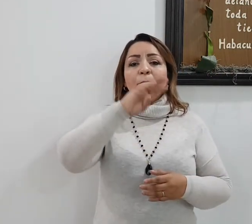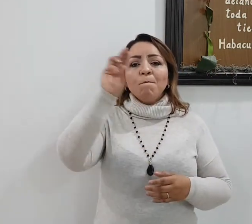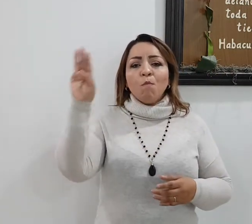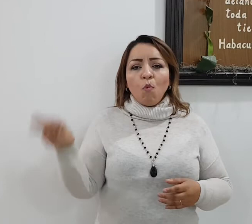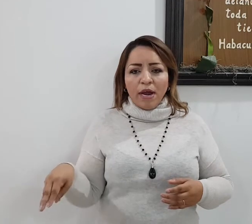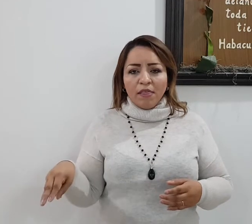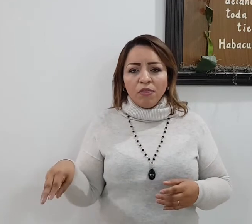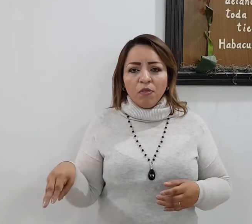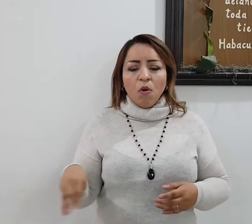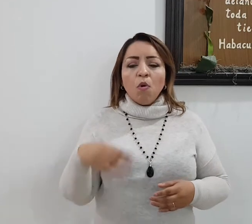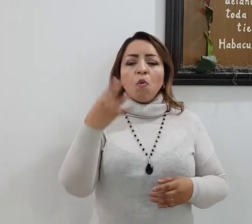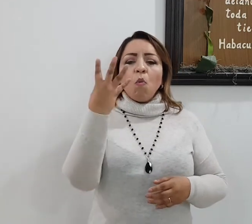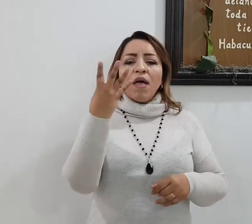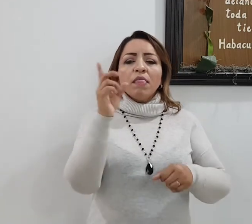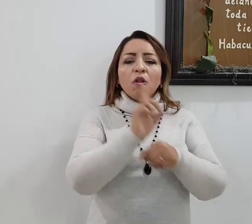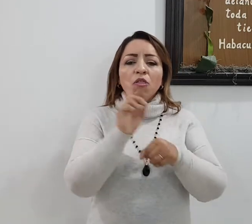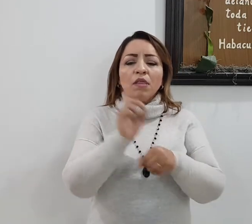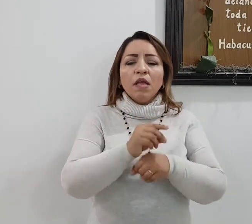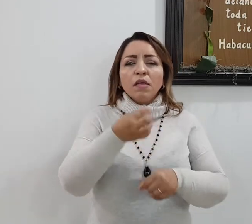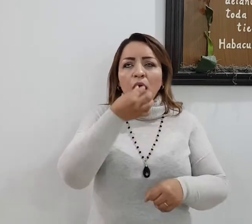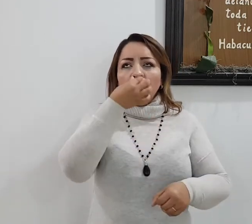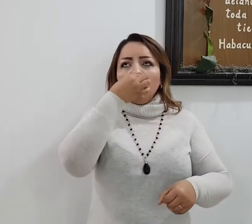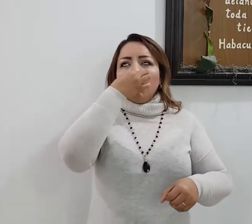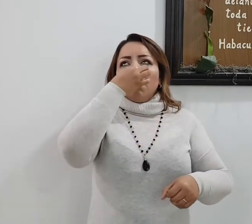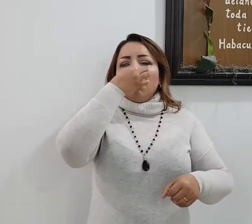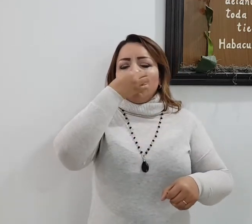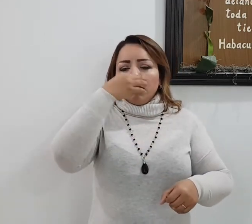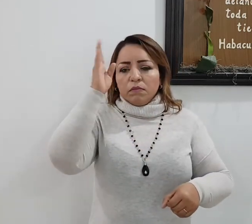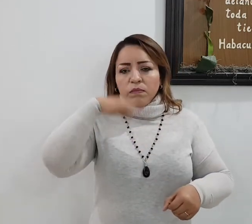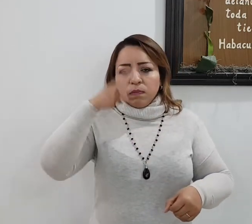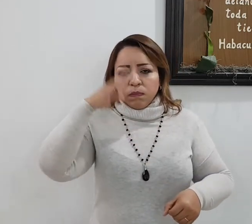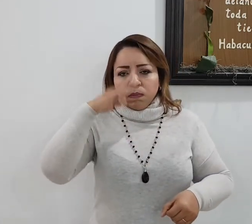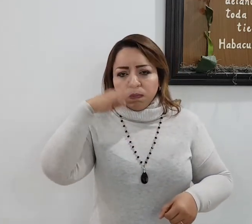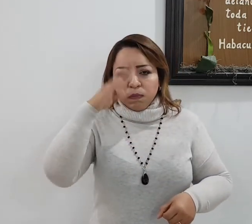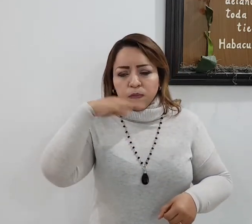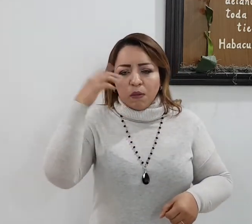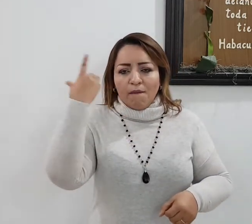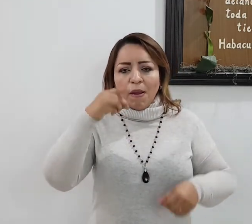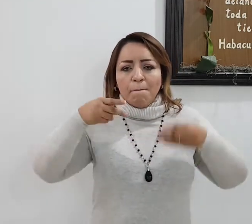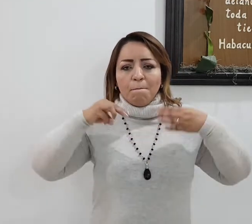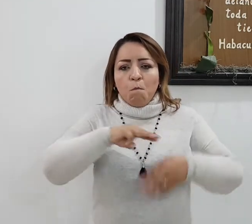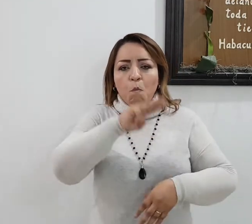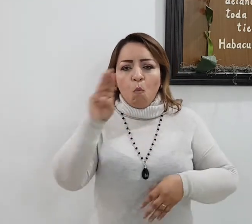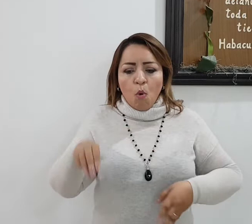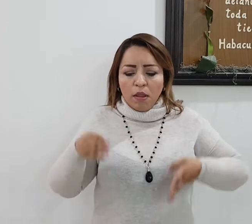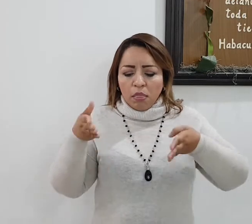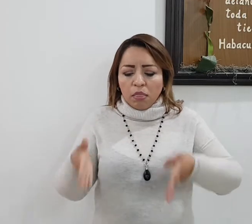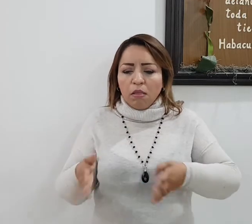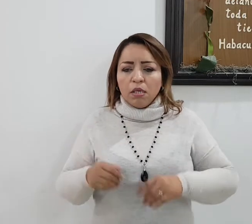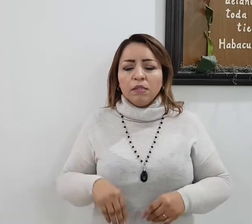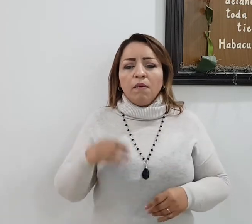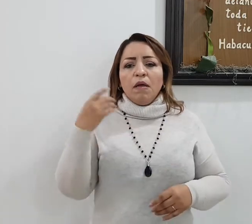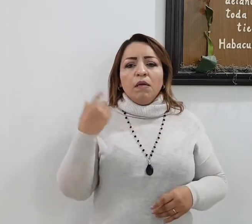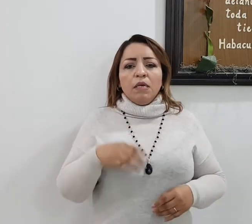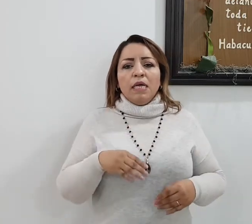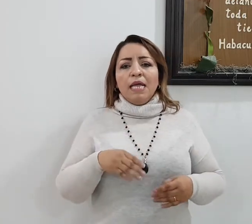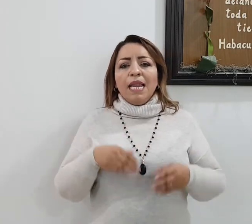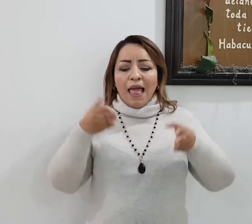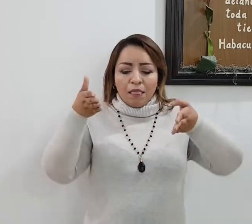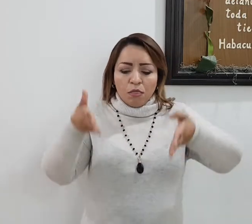expresión, hiede, dice Marta, porque se acerca el Señor Jesús a la tumba y claro, el reclamo fue, si tú hubieras